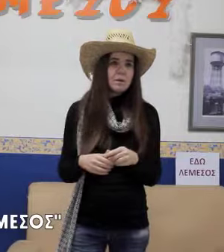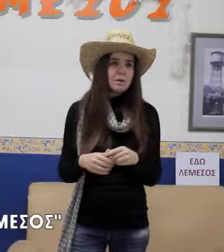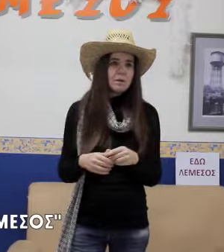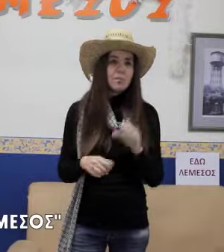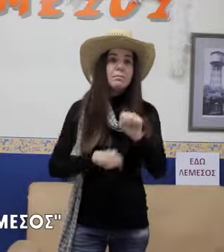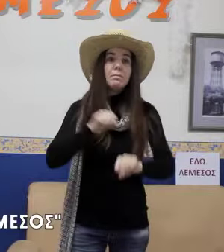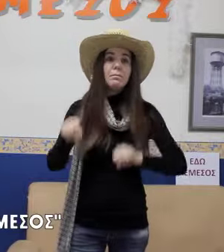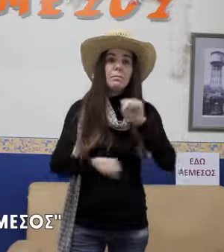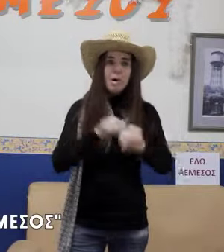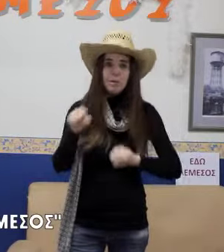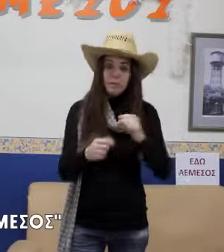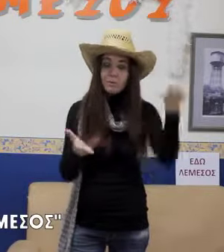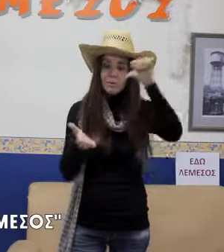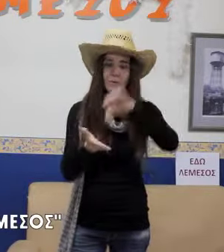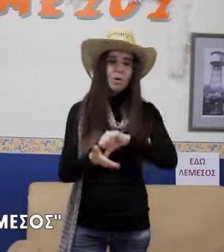ποδηλατεί μέσα στην πόλη.